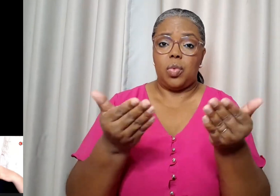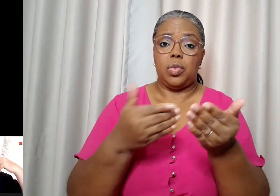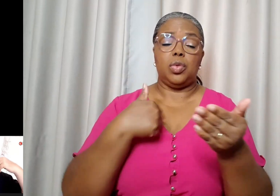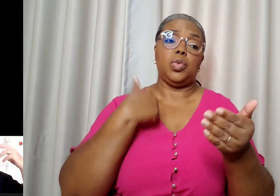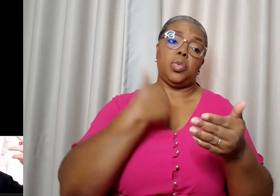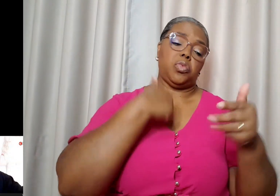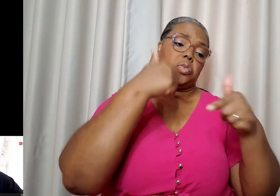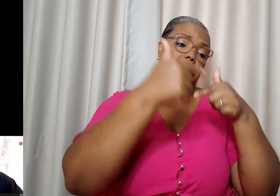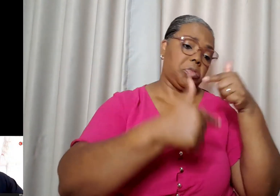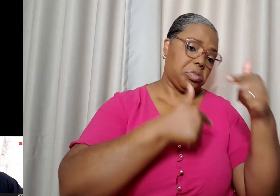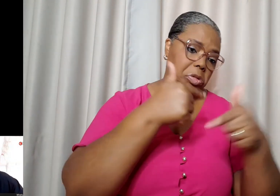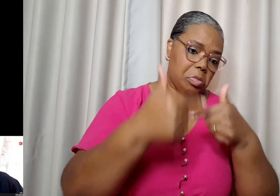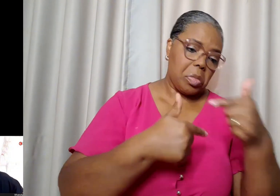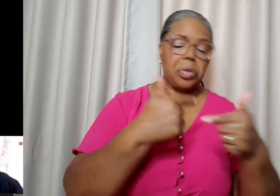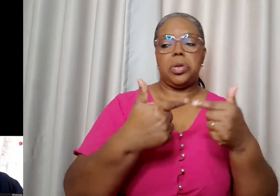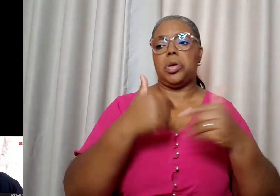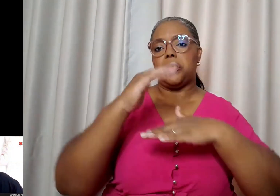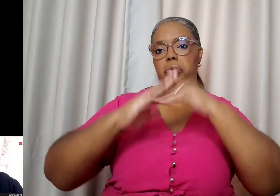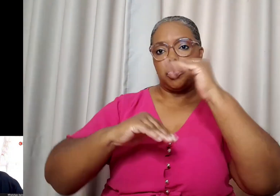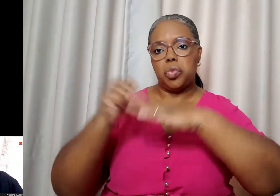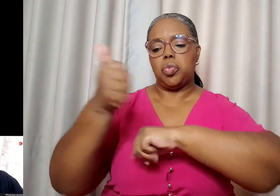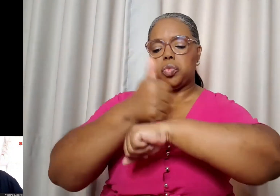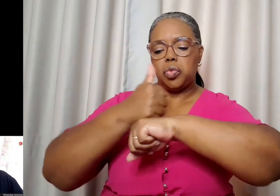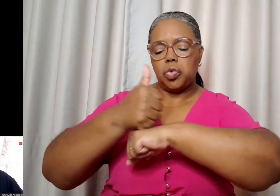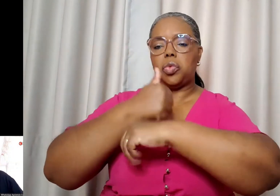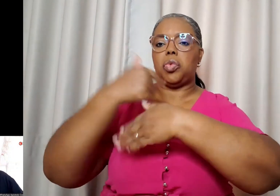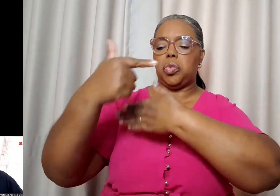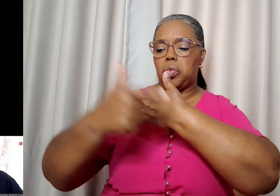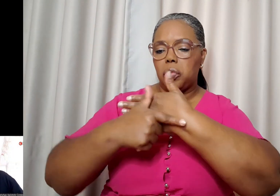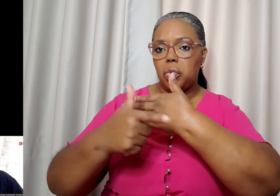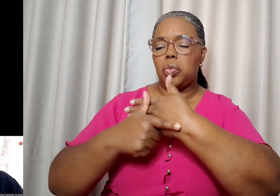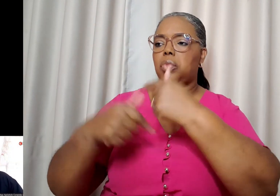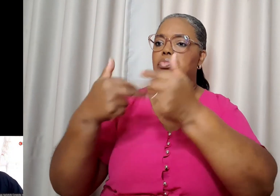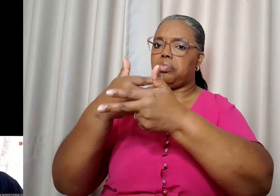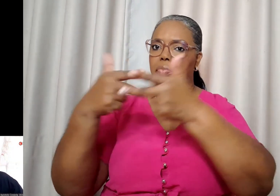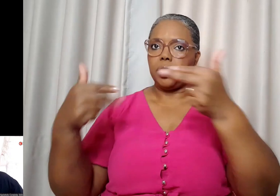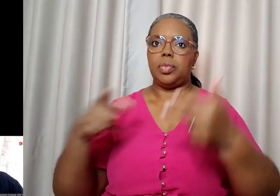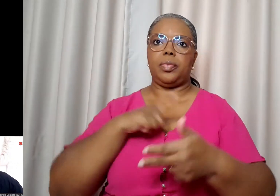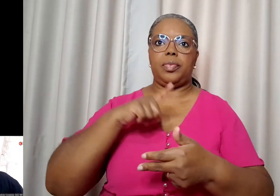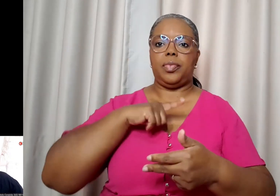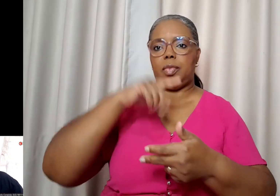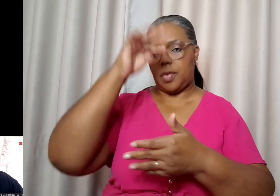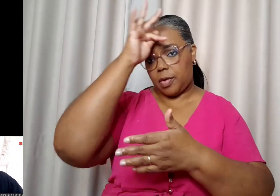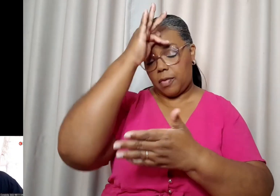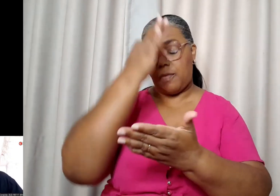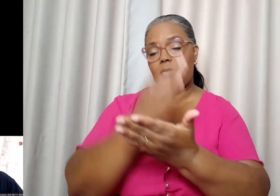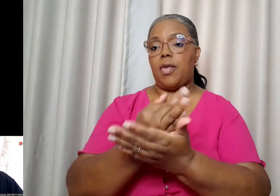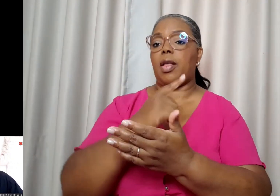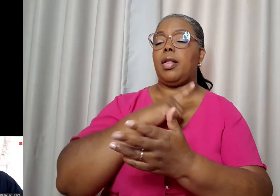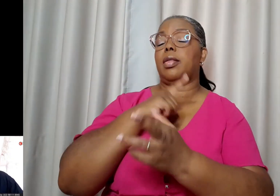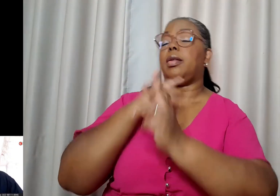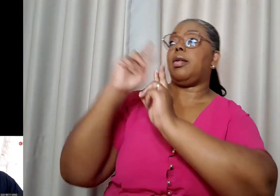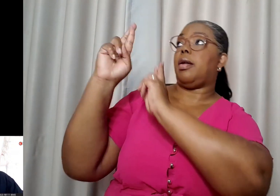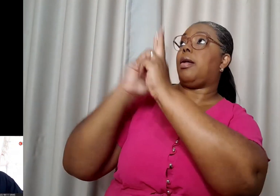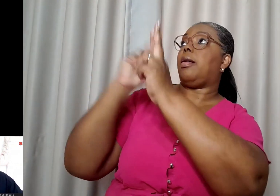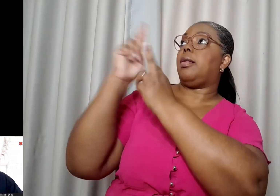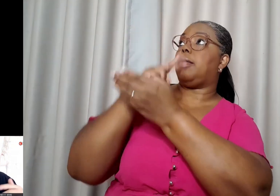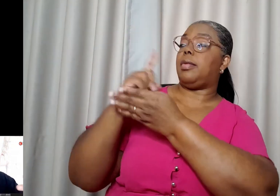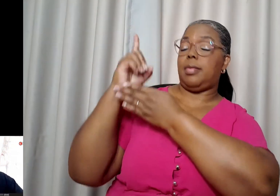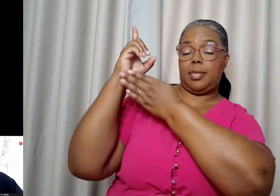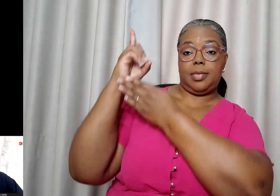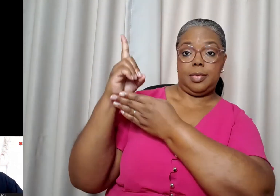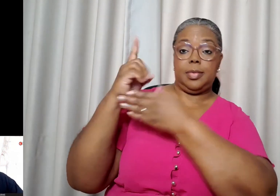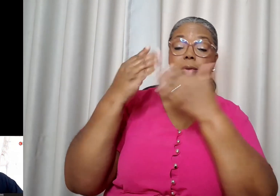nós desempenhamos nossas funções, mas temos fé, temos um relacionamento com Deus. Então, a visão